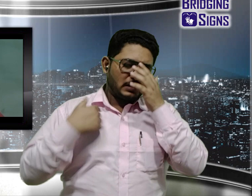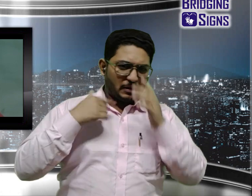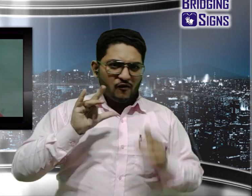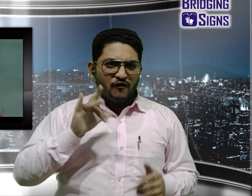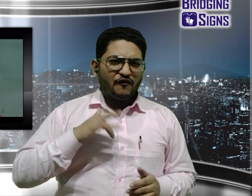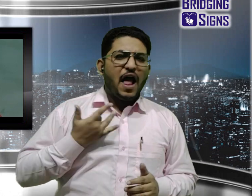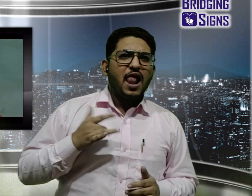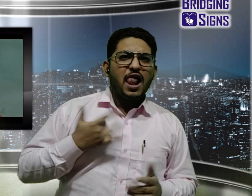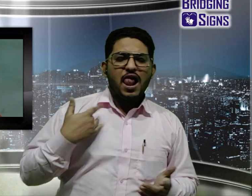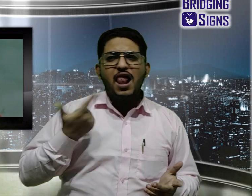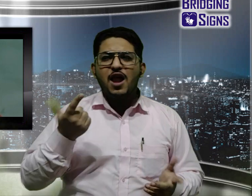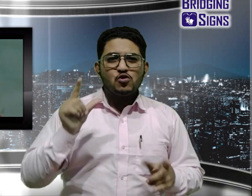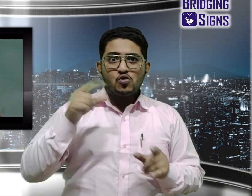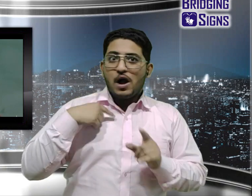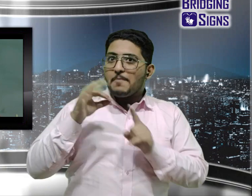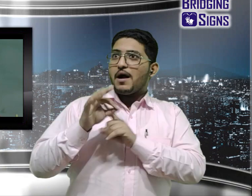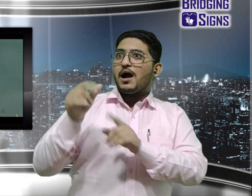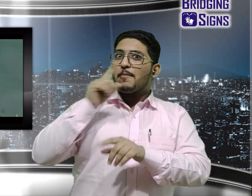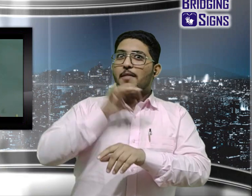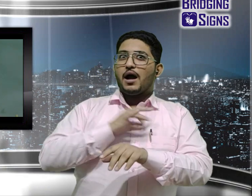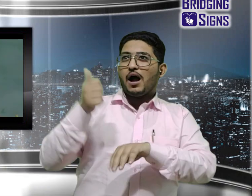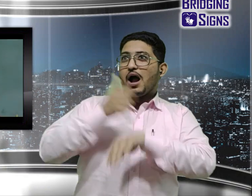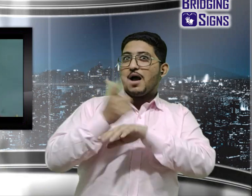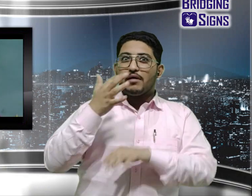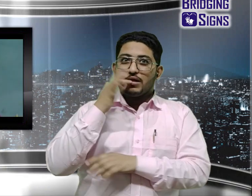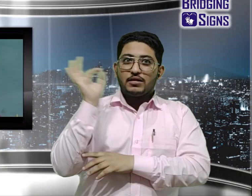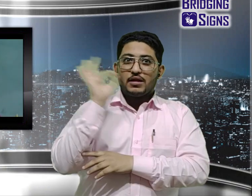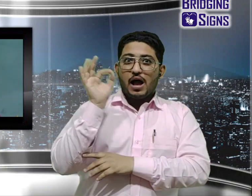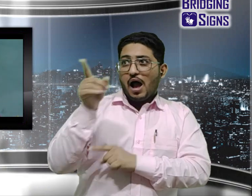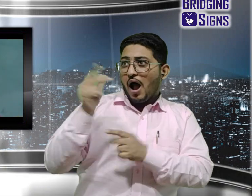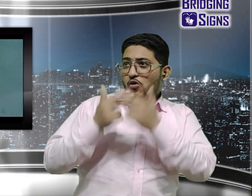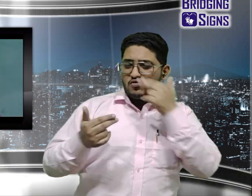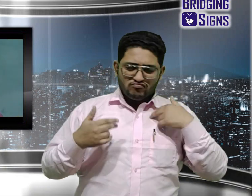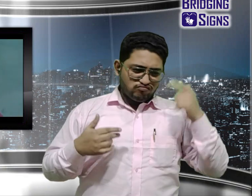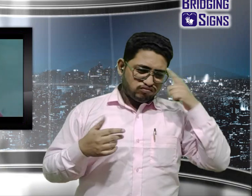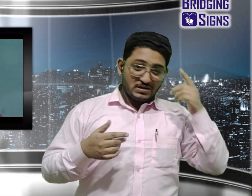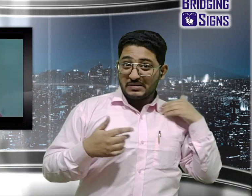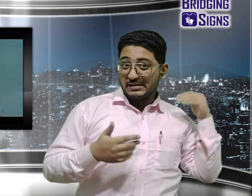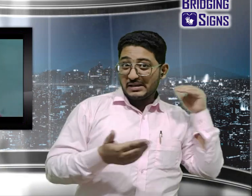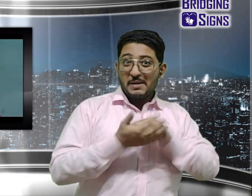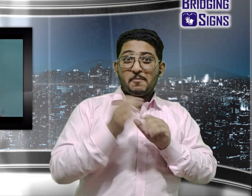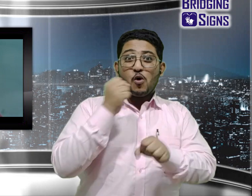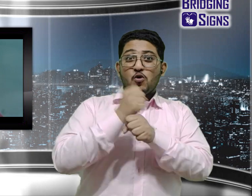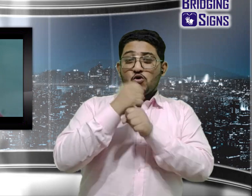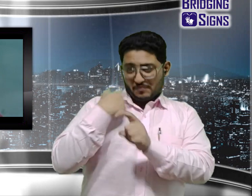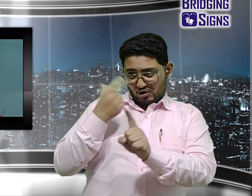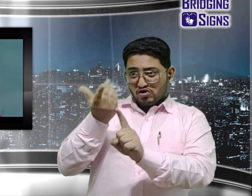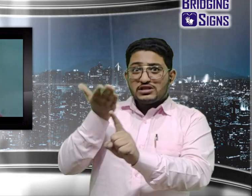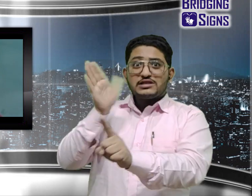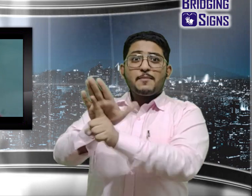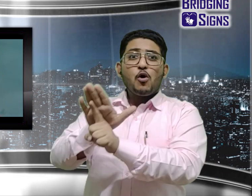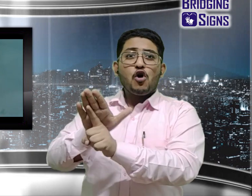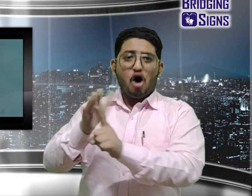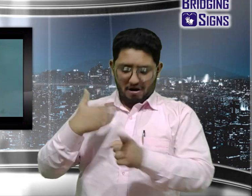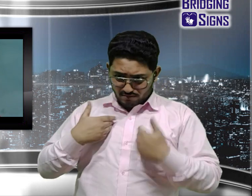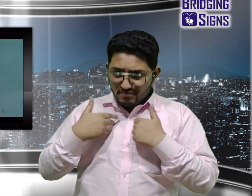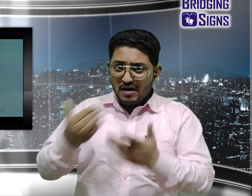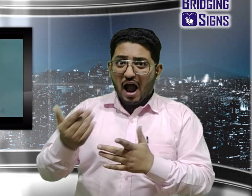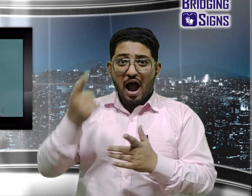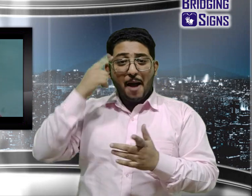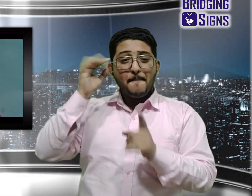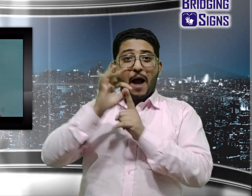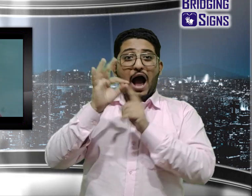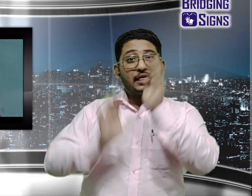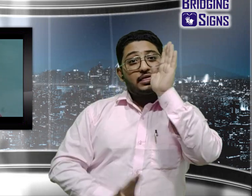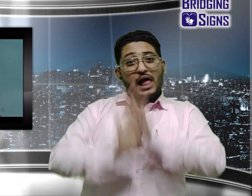मुझे फील हुआ कि शायद मेरे जैसा बंदा वापस आके पाकिस्तान में गवर्नमेंट में रह के कुछ कंट्रीब्यूशन मुल्क के अंदर